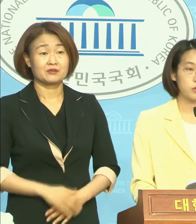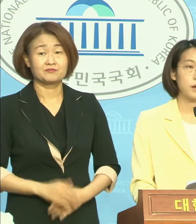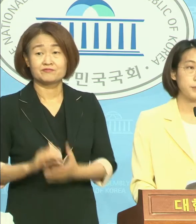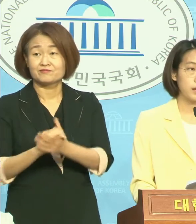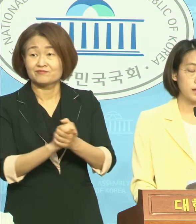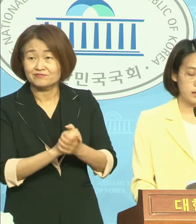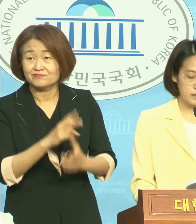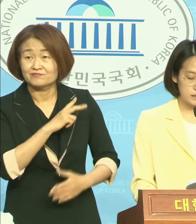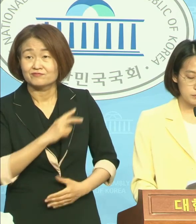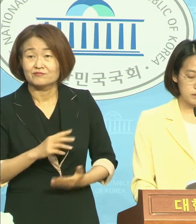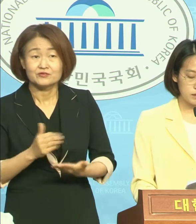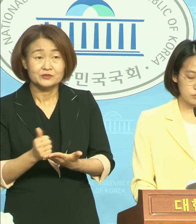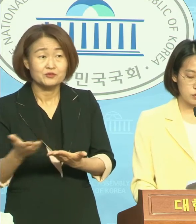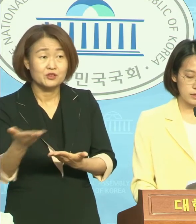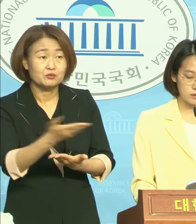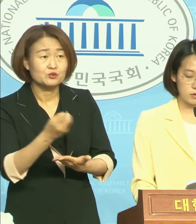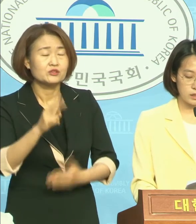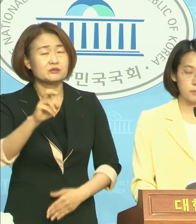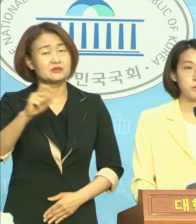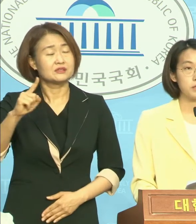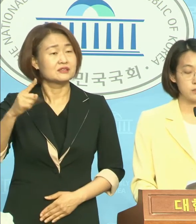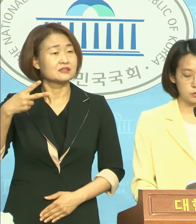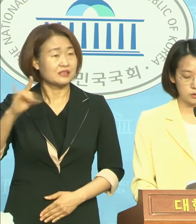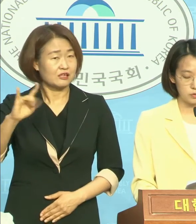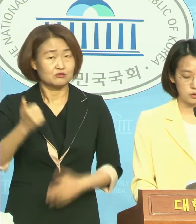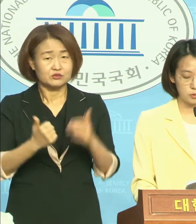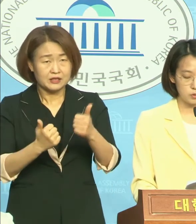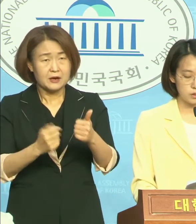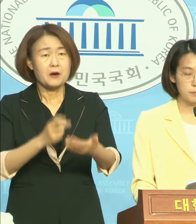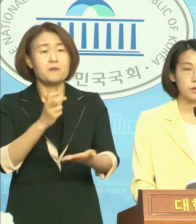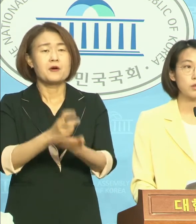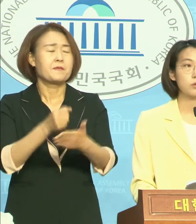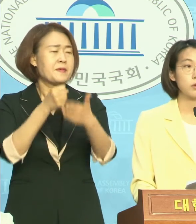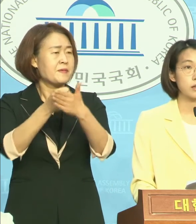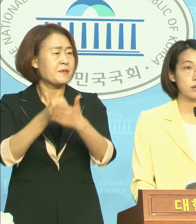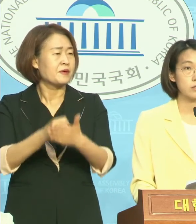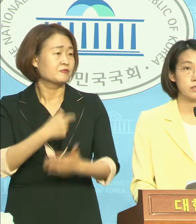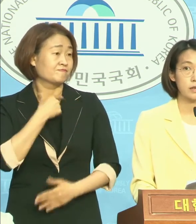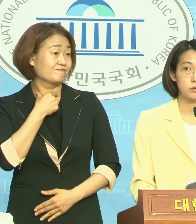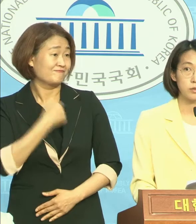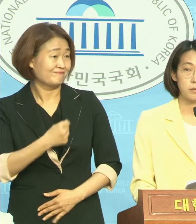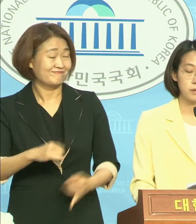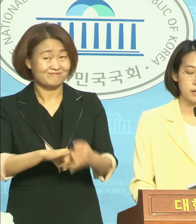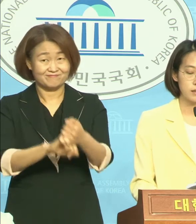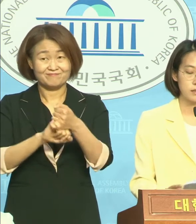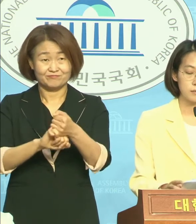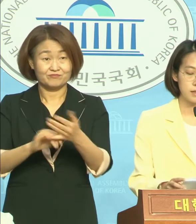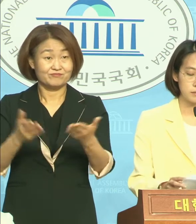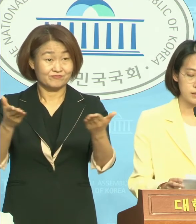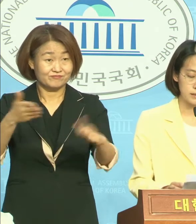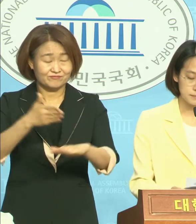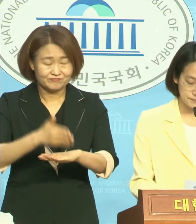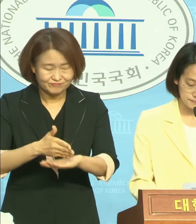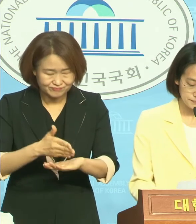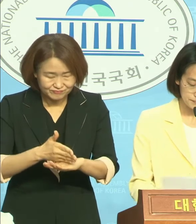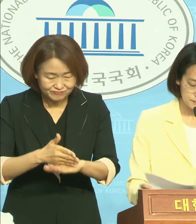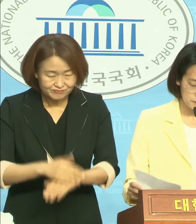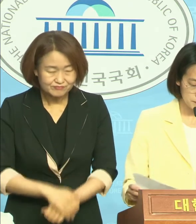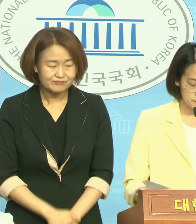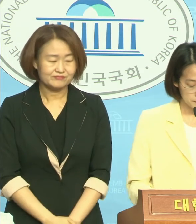여러분과 함께 21대 국회에서 이 법이 제정될 수 있도록 힘껏 노력할 것을 약속드립니다 감사합니다